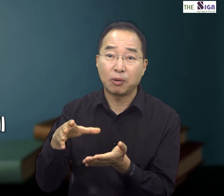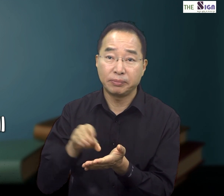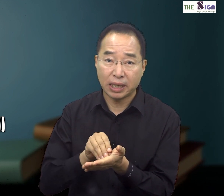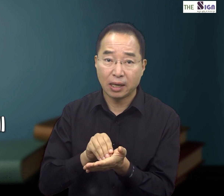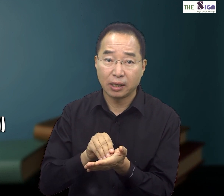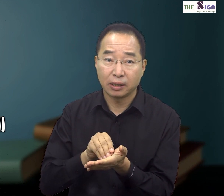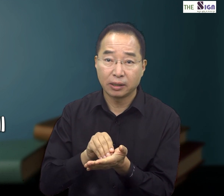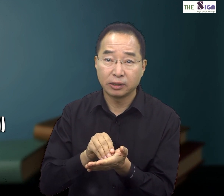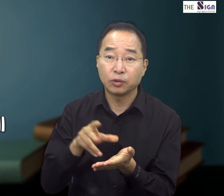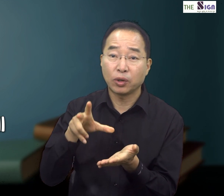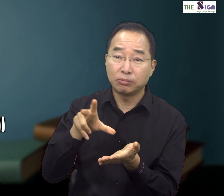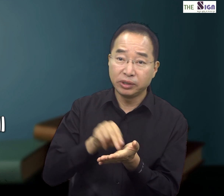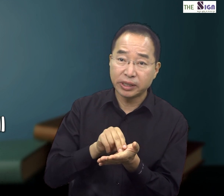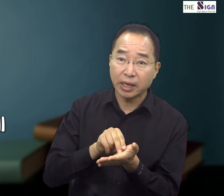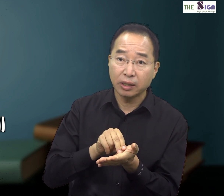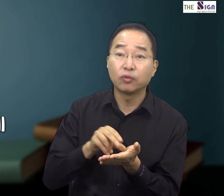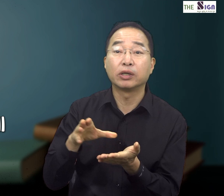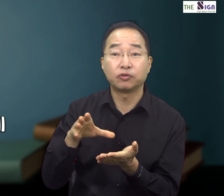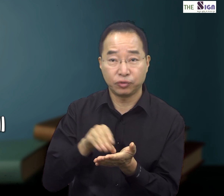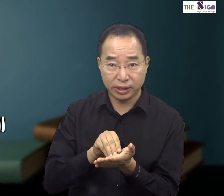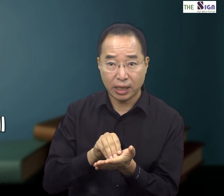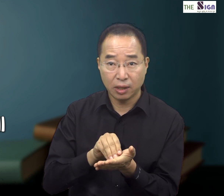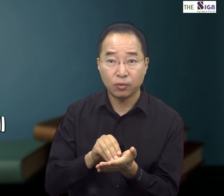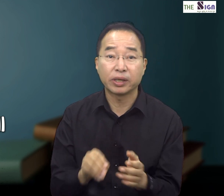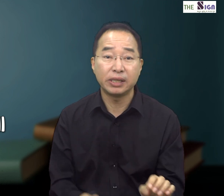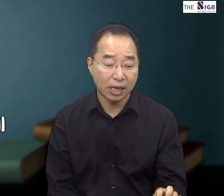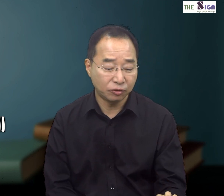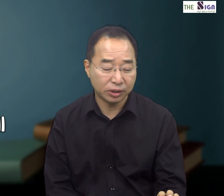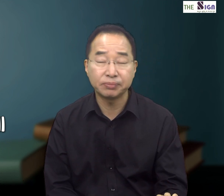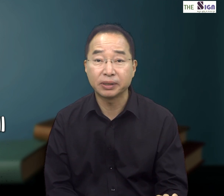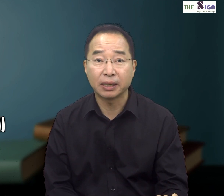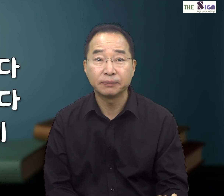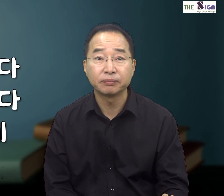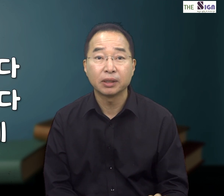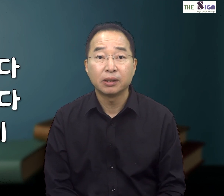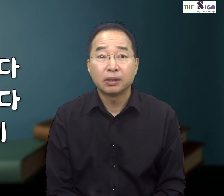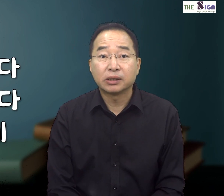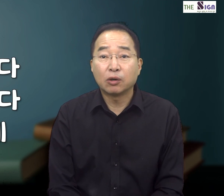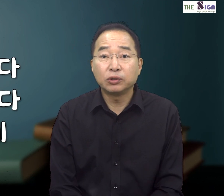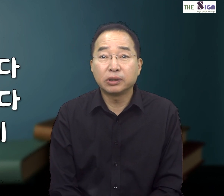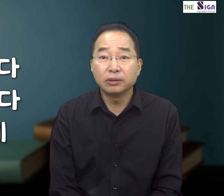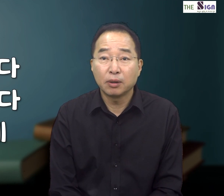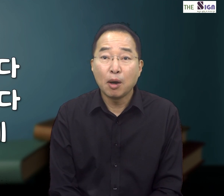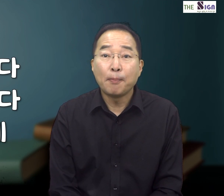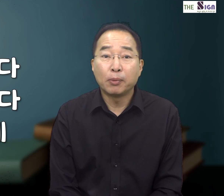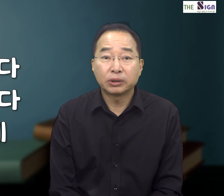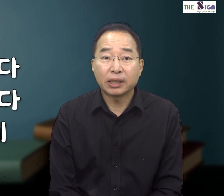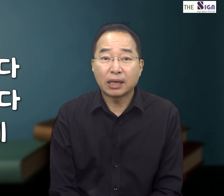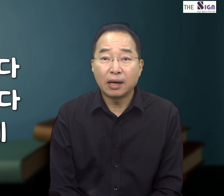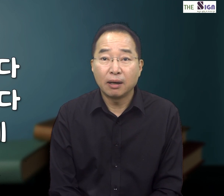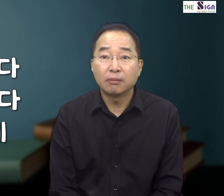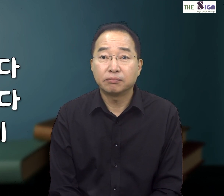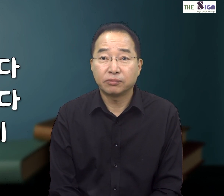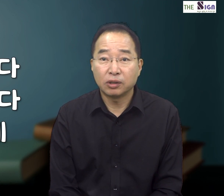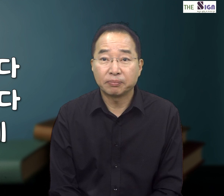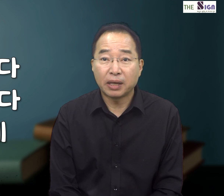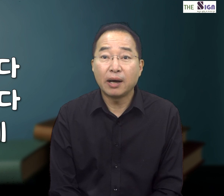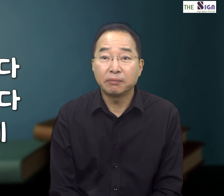알아봅니다. 그래서 여기 문제, 여기 숙제 이렇게 이해할 수 있습니다. 자, 오늘은 못하다, 무겁다,